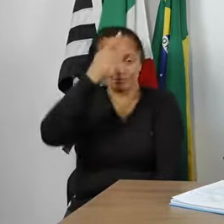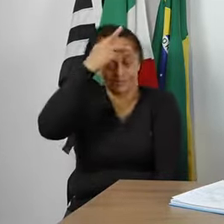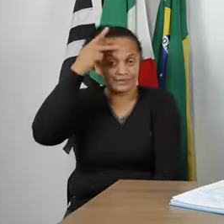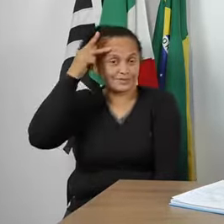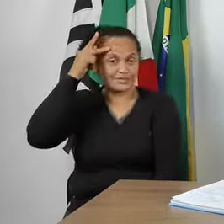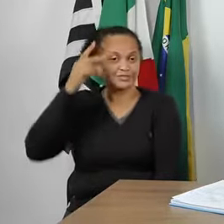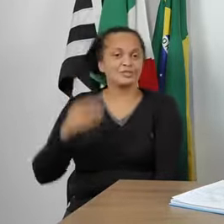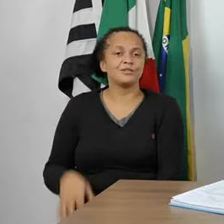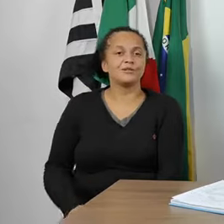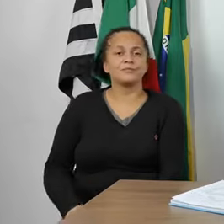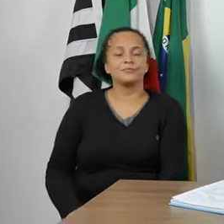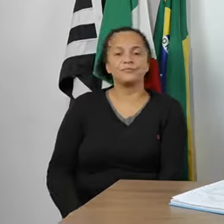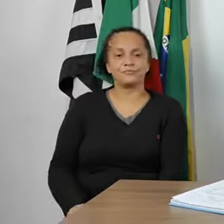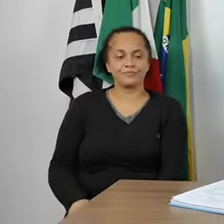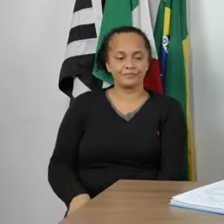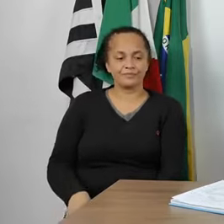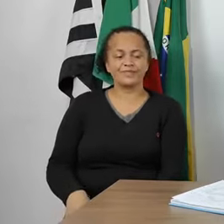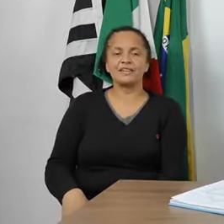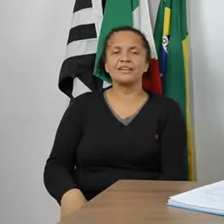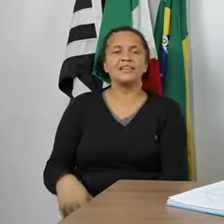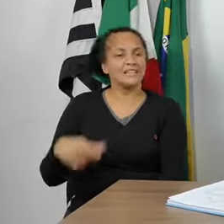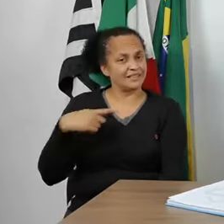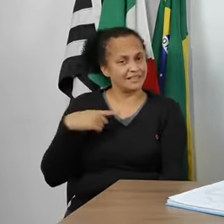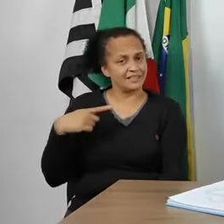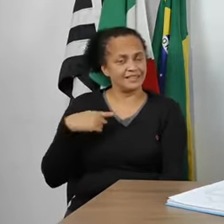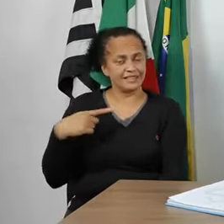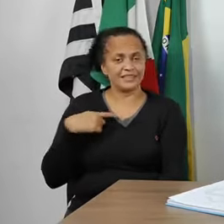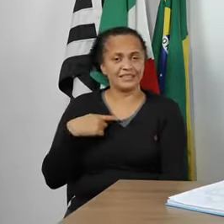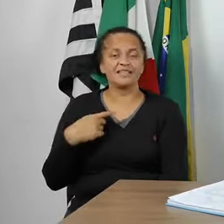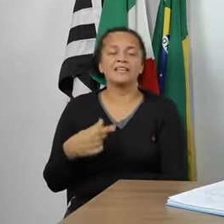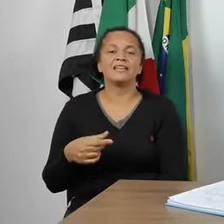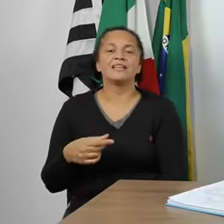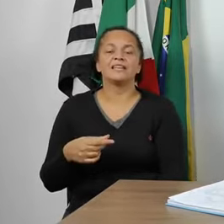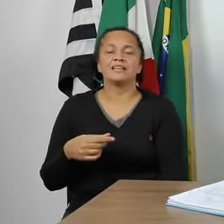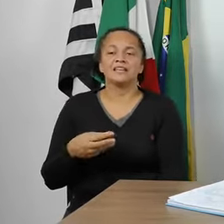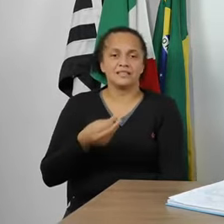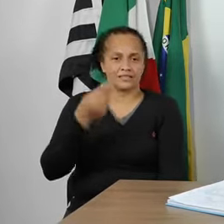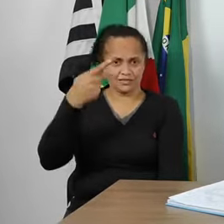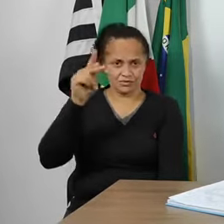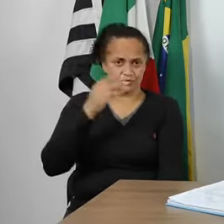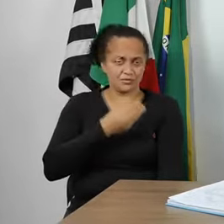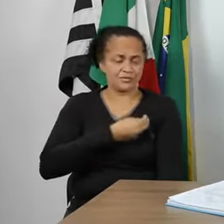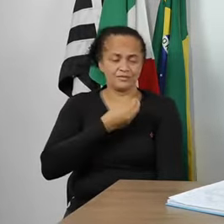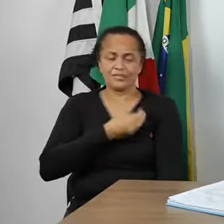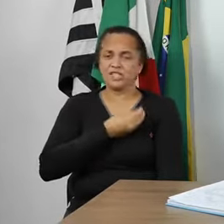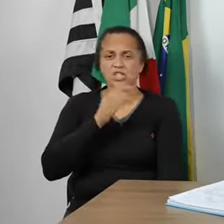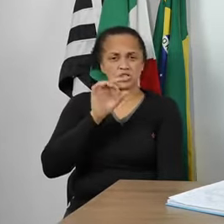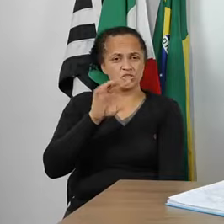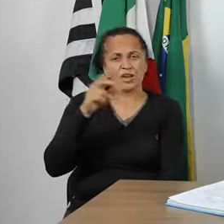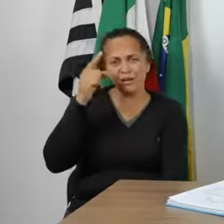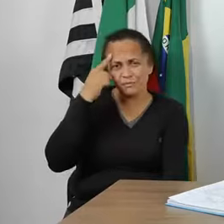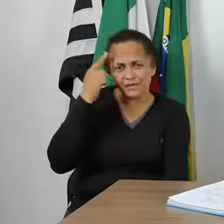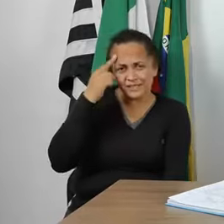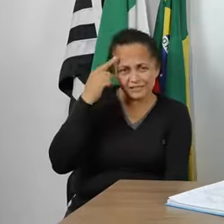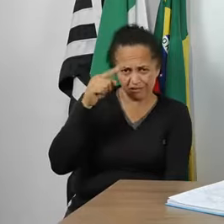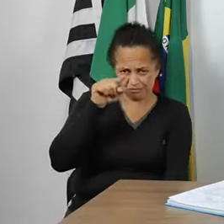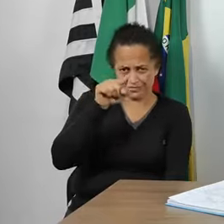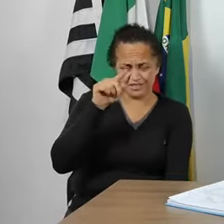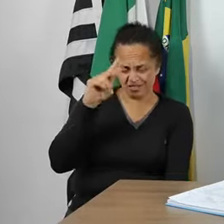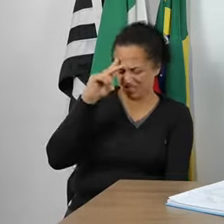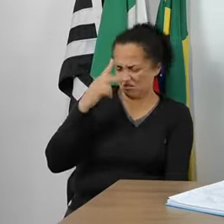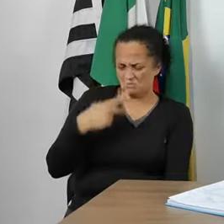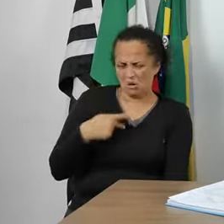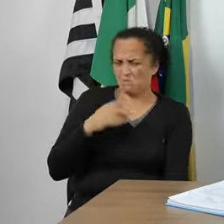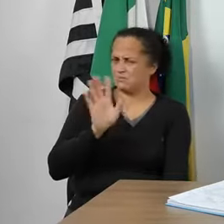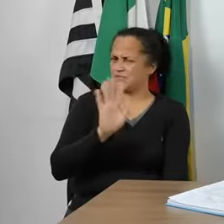Estabelecer um certo momento da sua vida para você não mais pensar em você e orar por suas coisas, por suas necessidades,